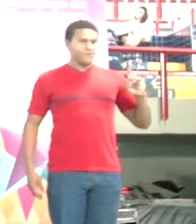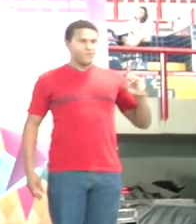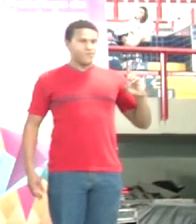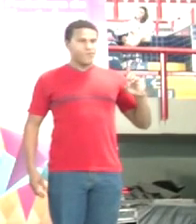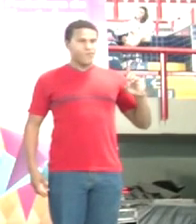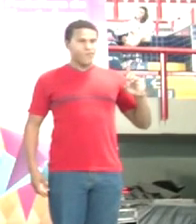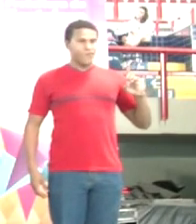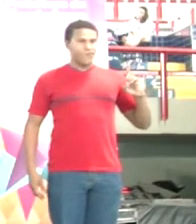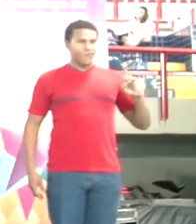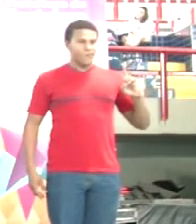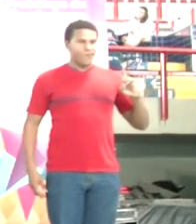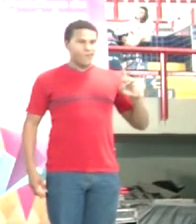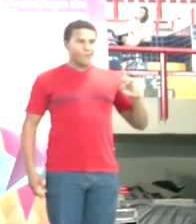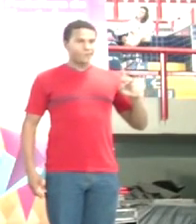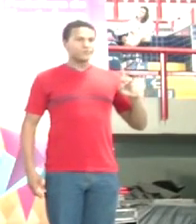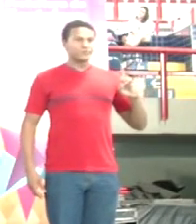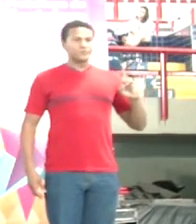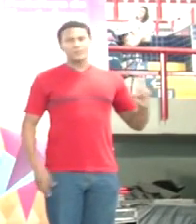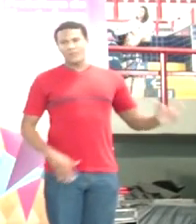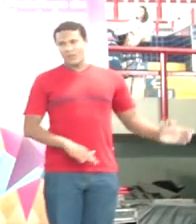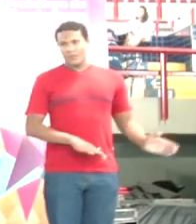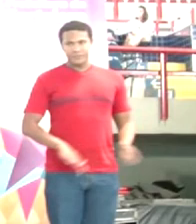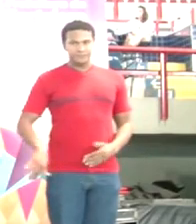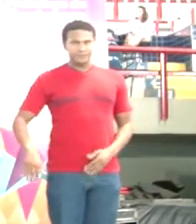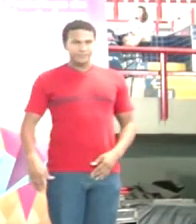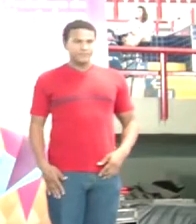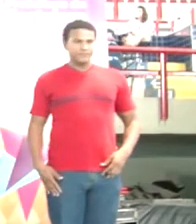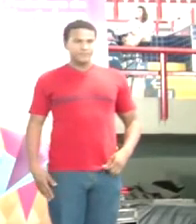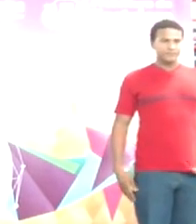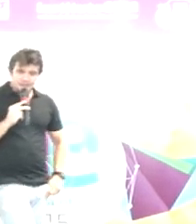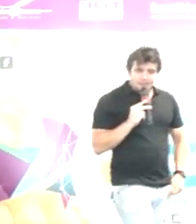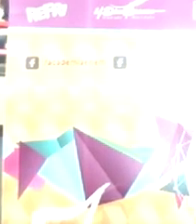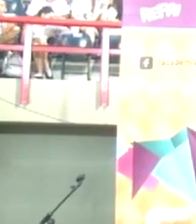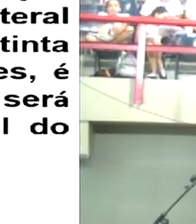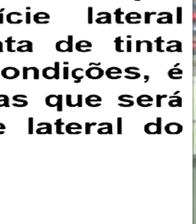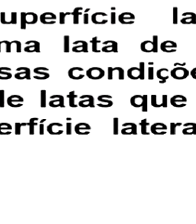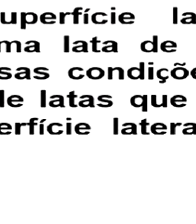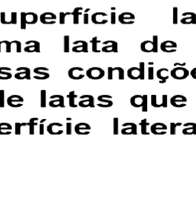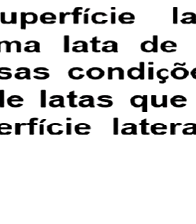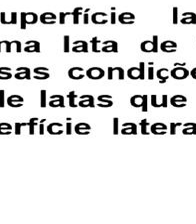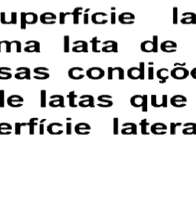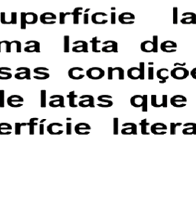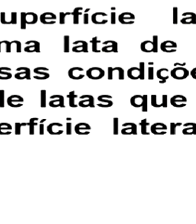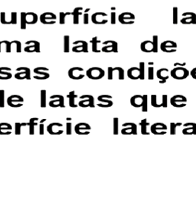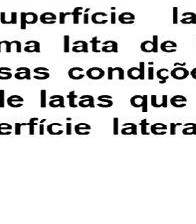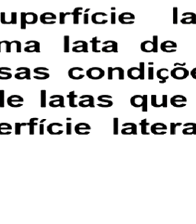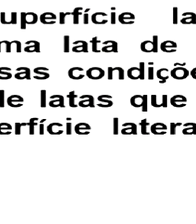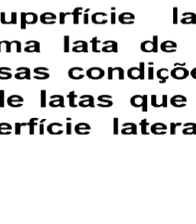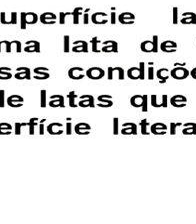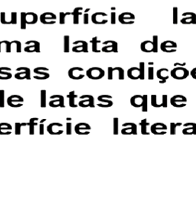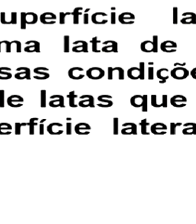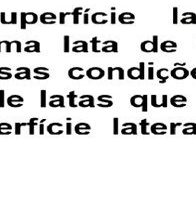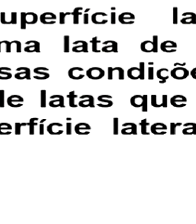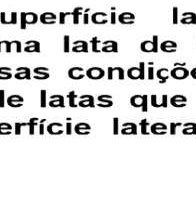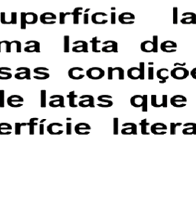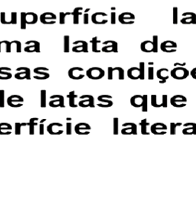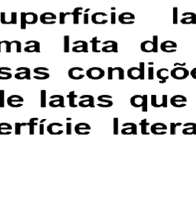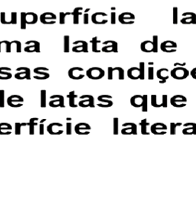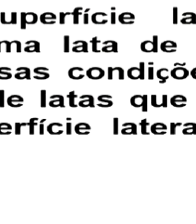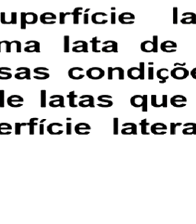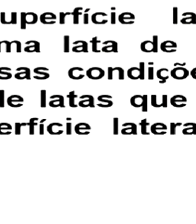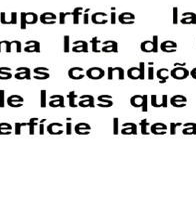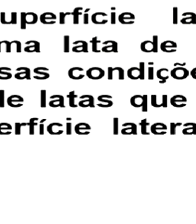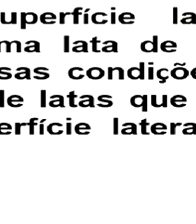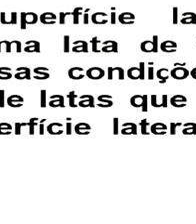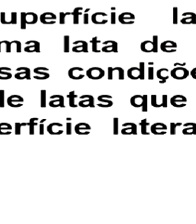de Deus. Segunda questão, ok. Um tanque para depósito de